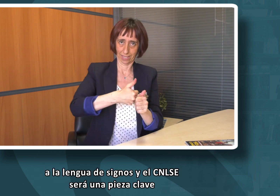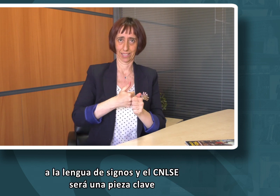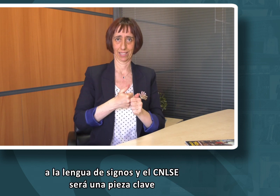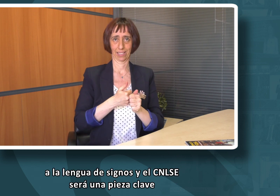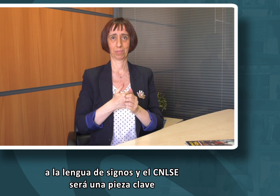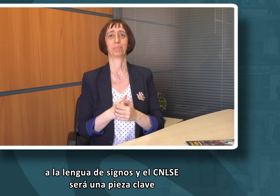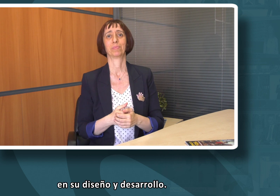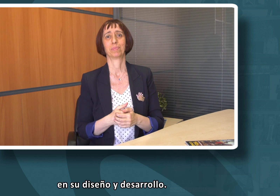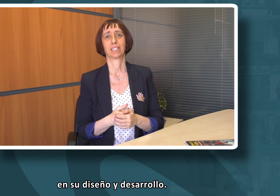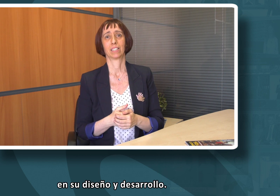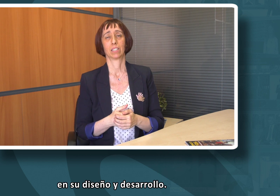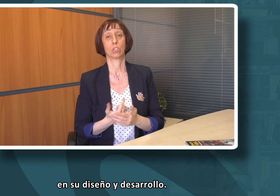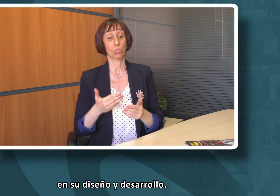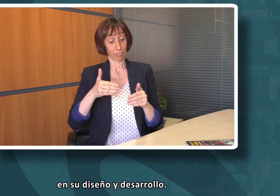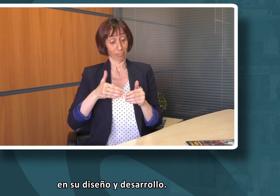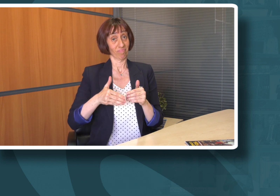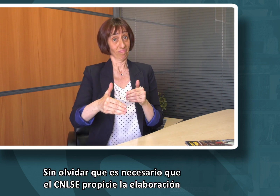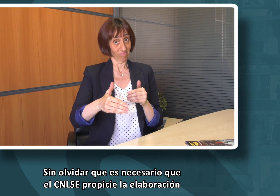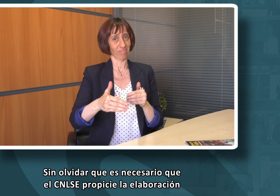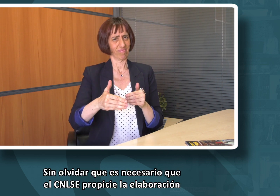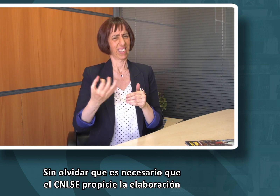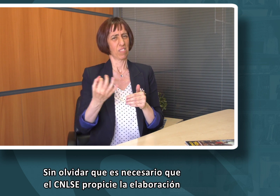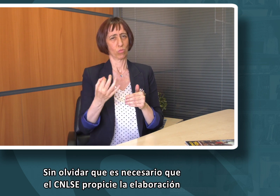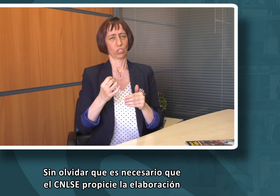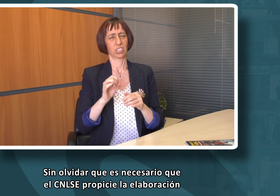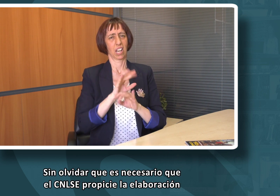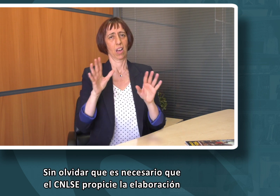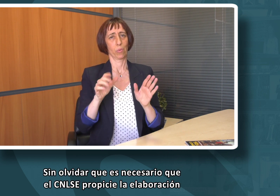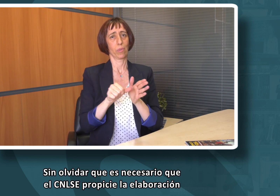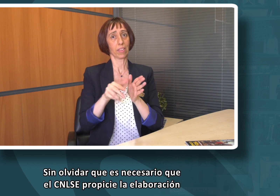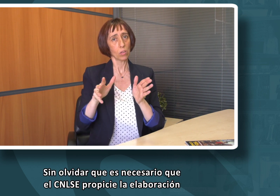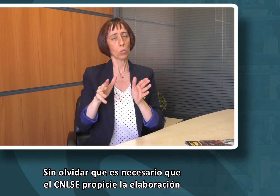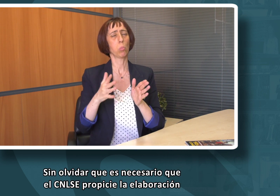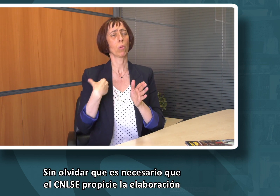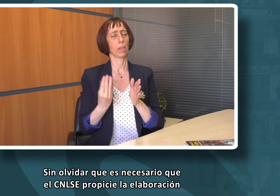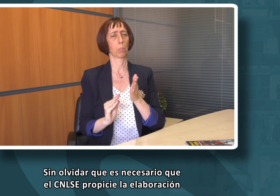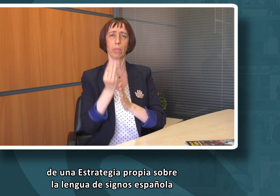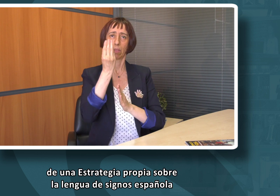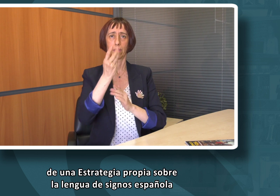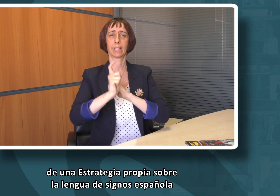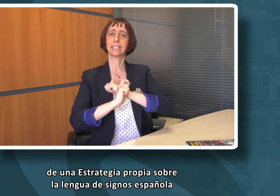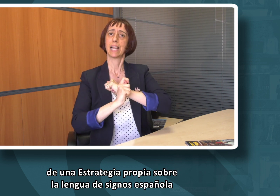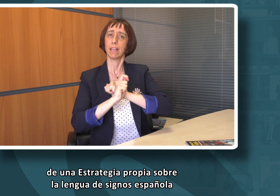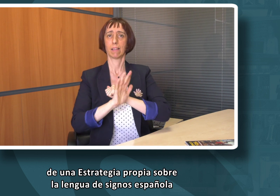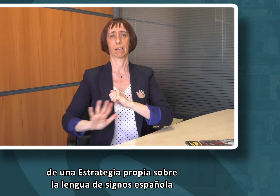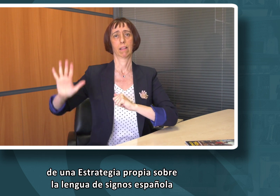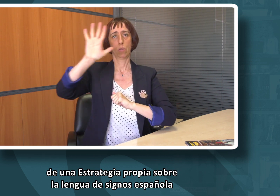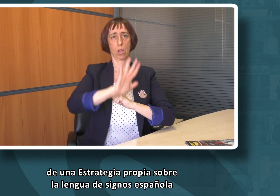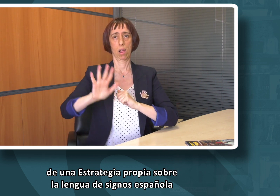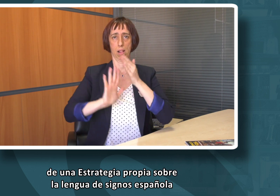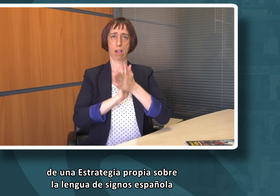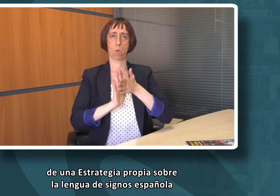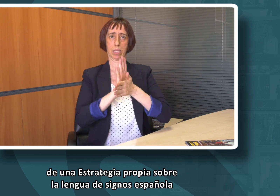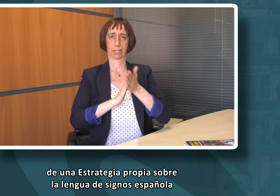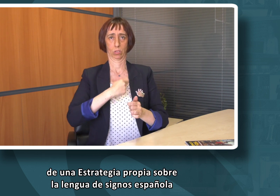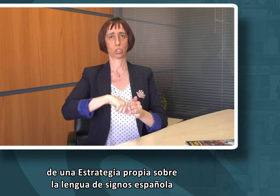actuaciones relativas a la lengua de signos y el CNELSE será una pieza clave en su diseño y desarrollo. Sin olvidar que es necesario que el